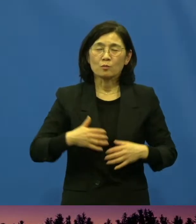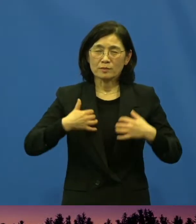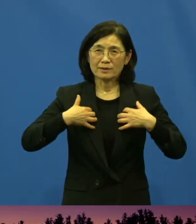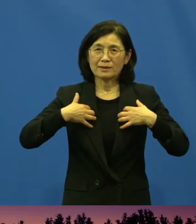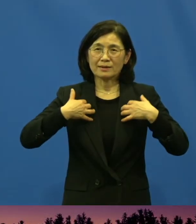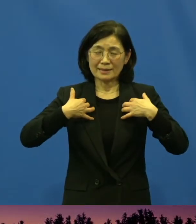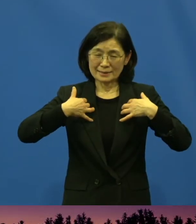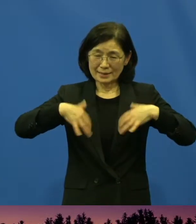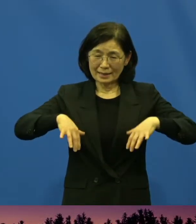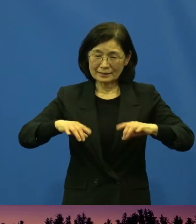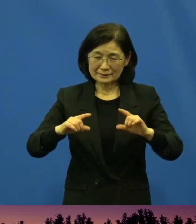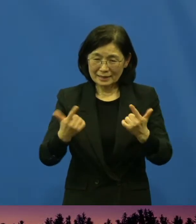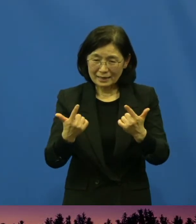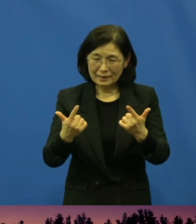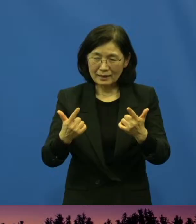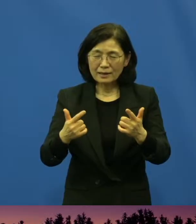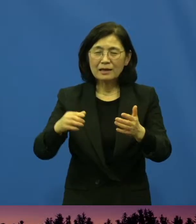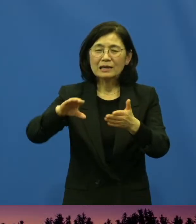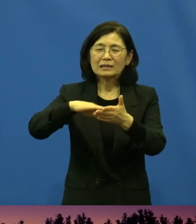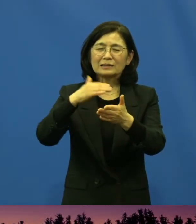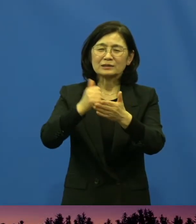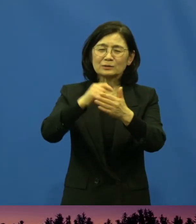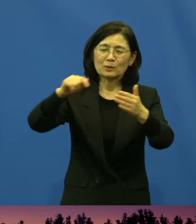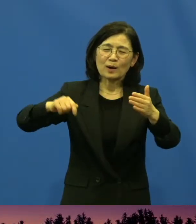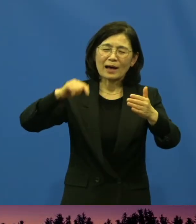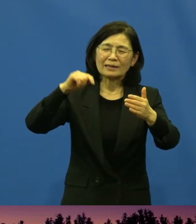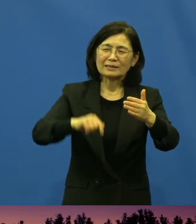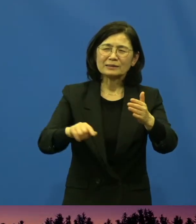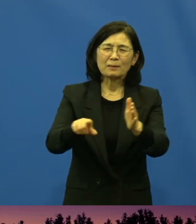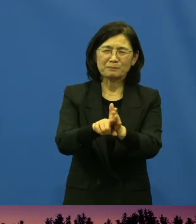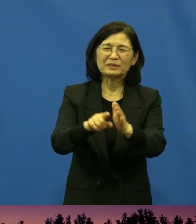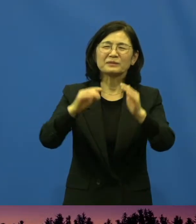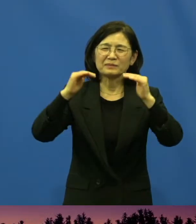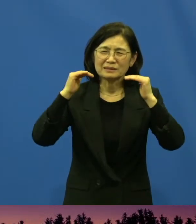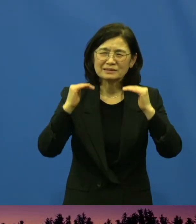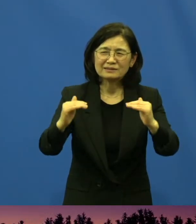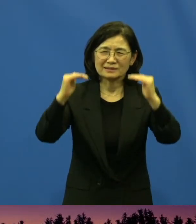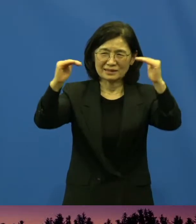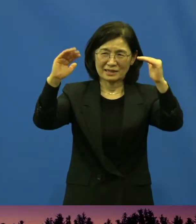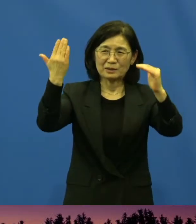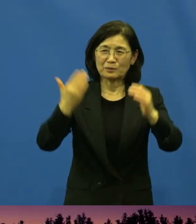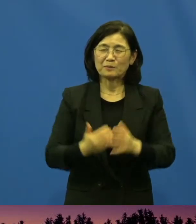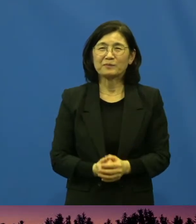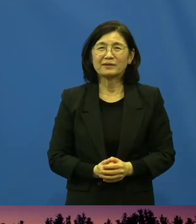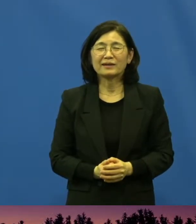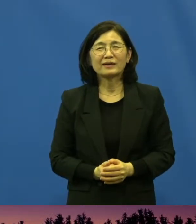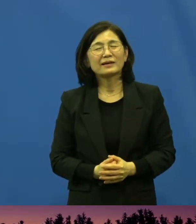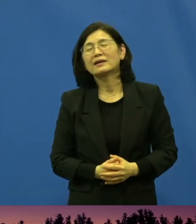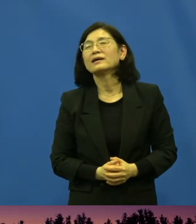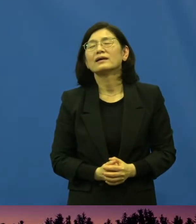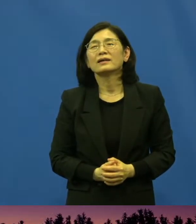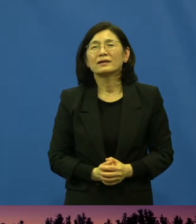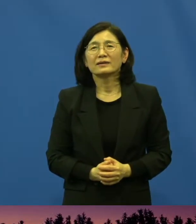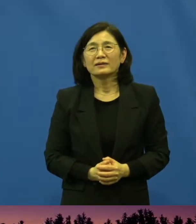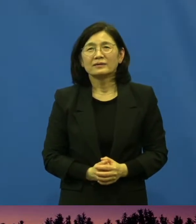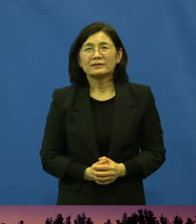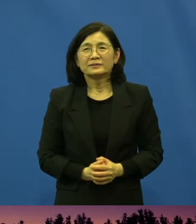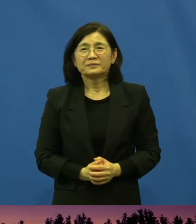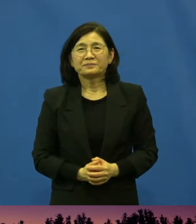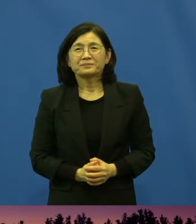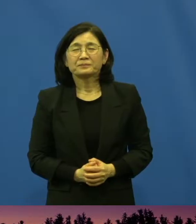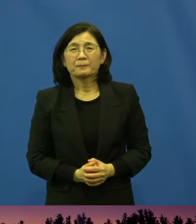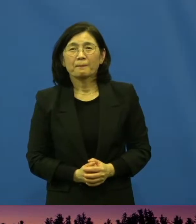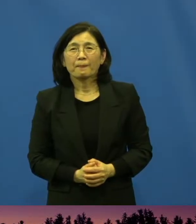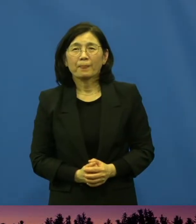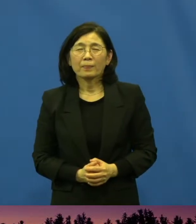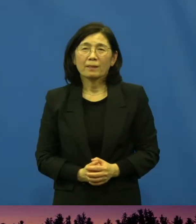사실 여러분, 이 말은요 제자들이 한 말이 아니고 예수님이 너무 안쓰러워 사신 말씀이에요. 근데